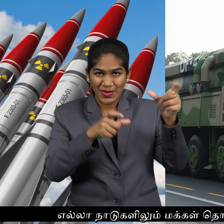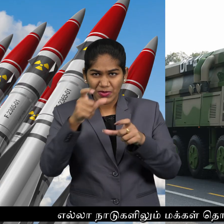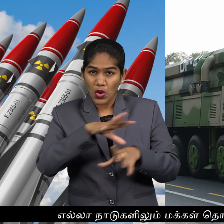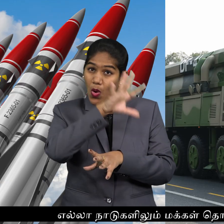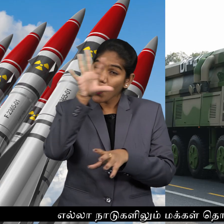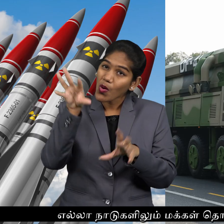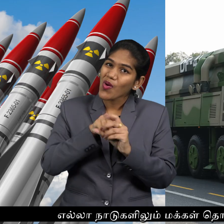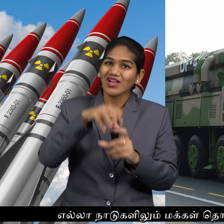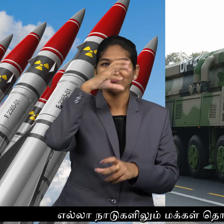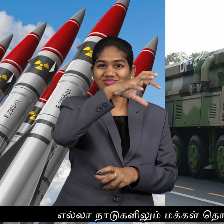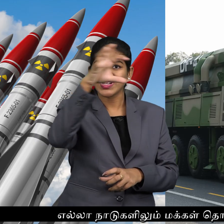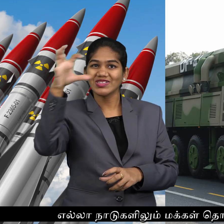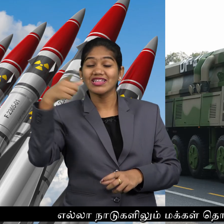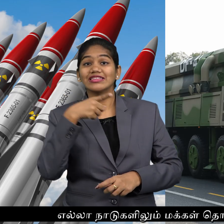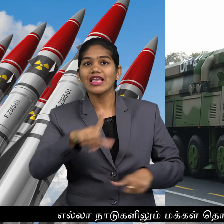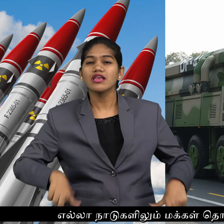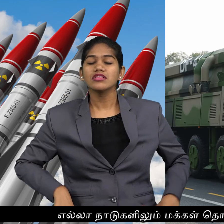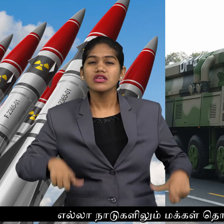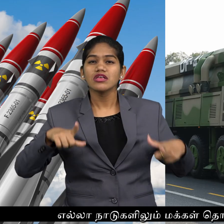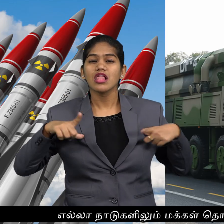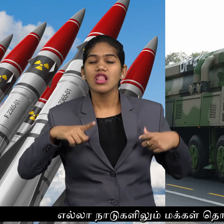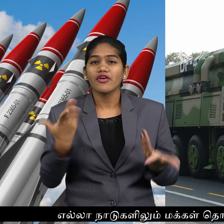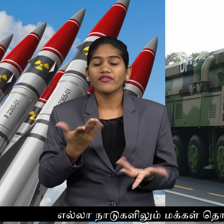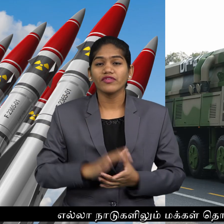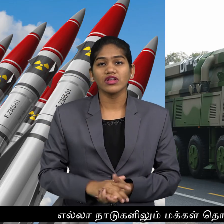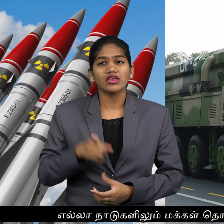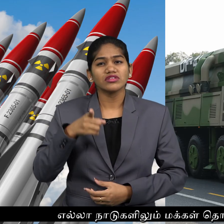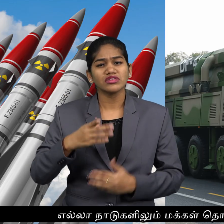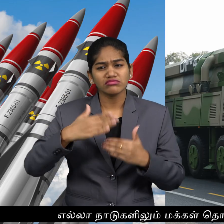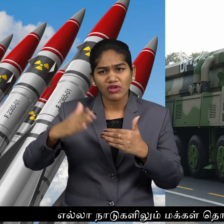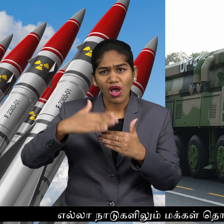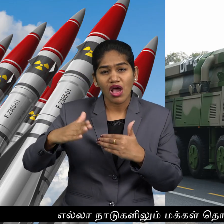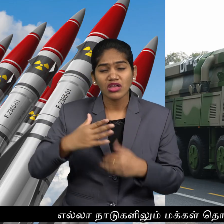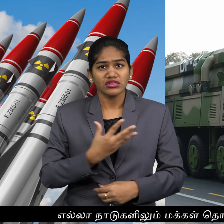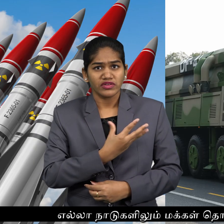எல்லா நாடுகளிலும் மக்கள் தொடர்ந்து போர் பயத்தில் வாழ்ந்தனர்.